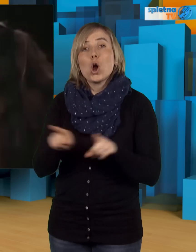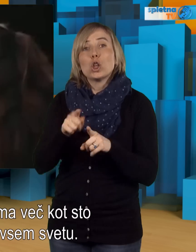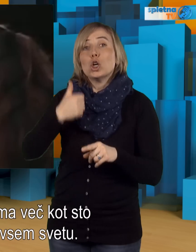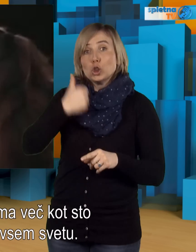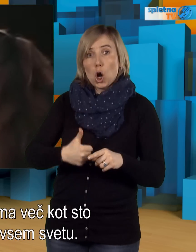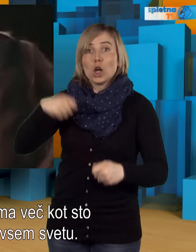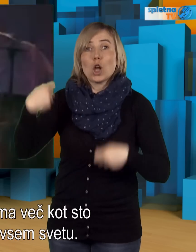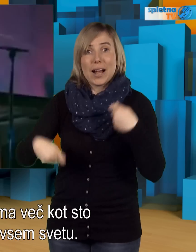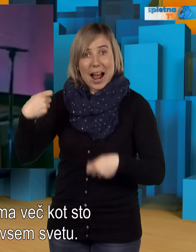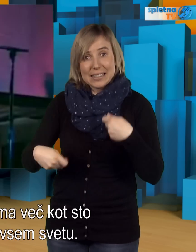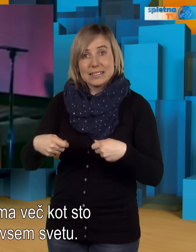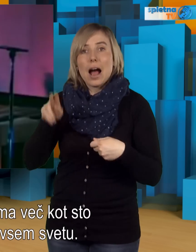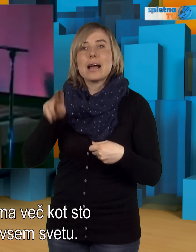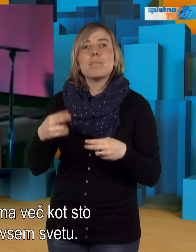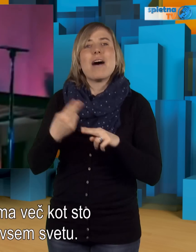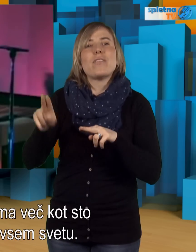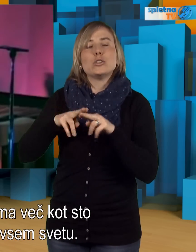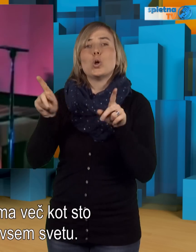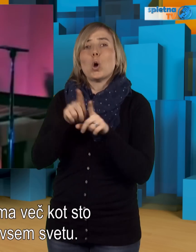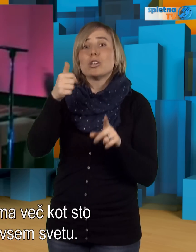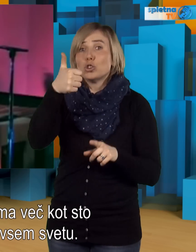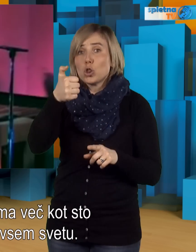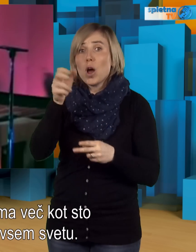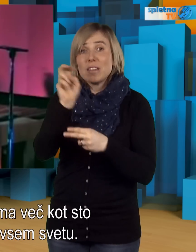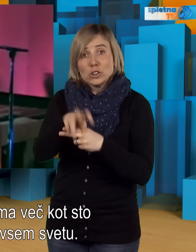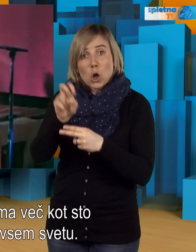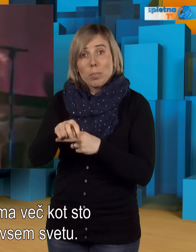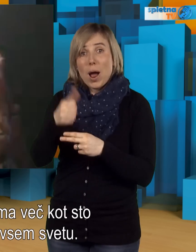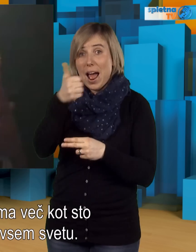Kot solo vokalistka ima več kot 100 nastopov letno po vsem svetu.